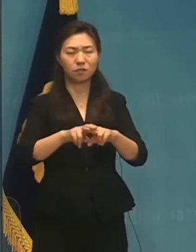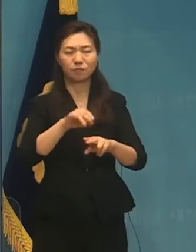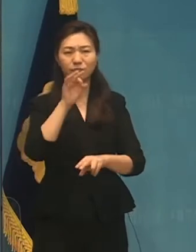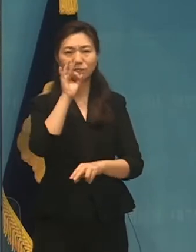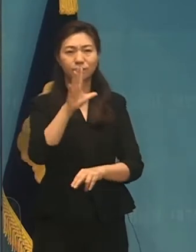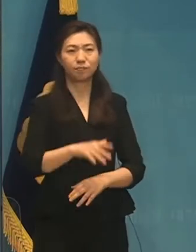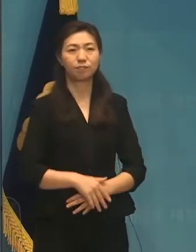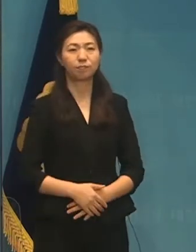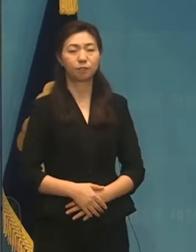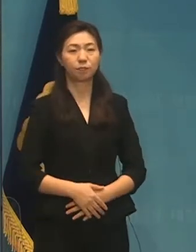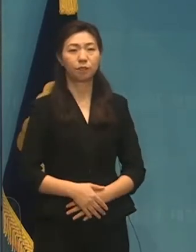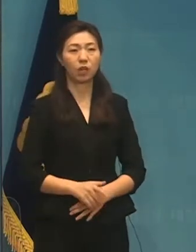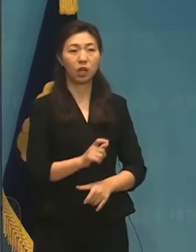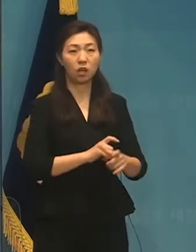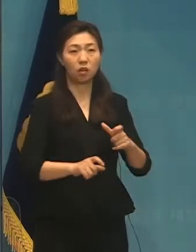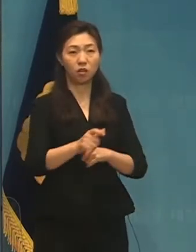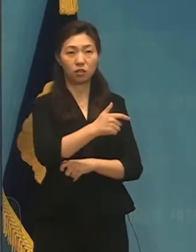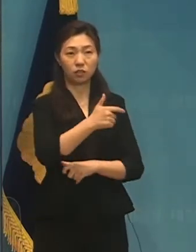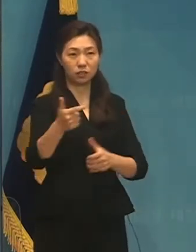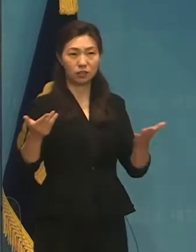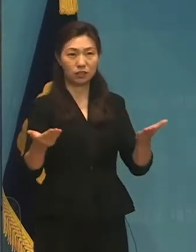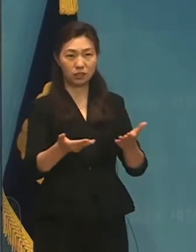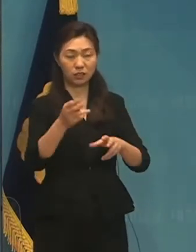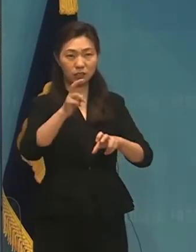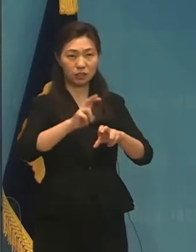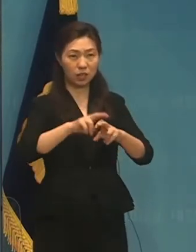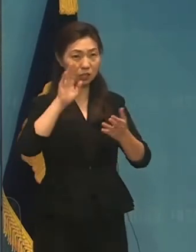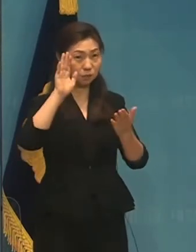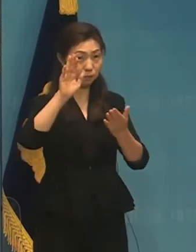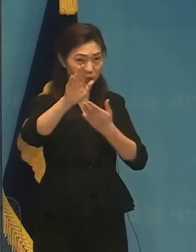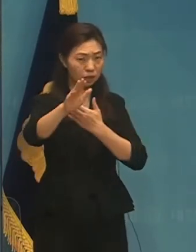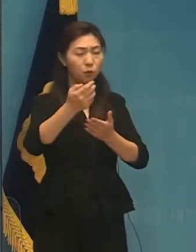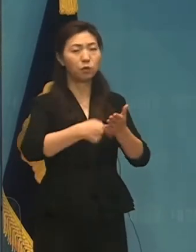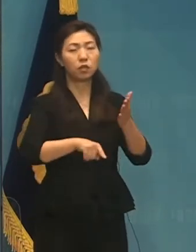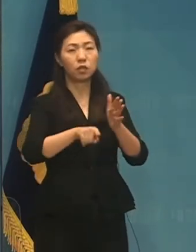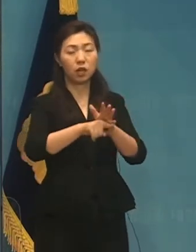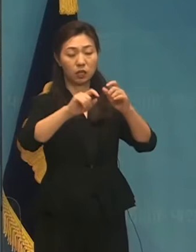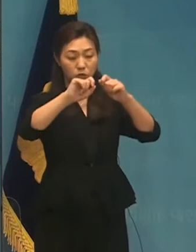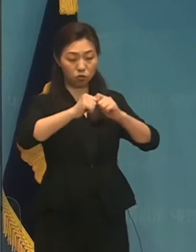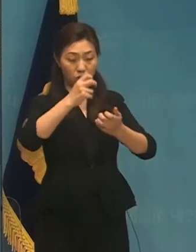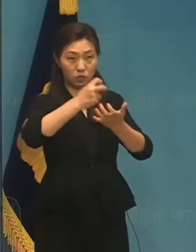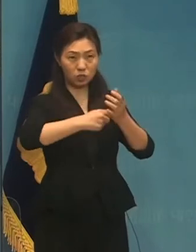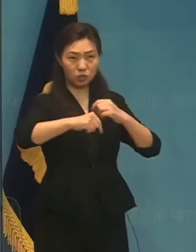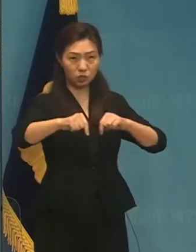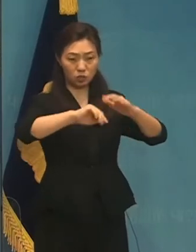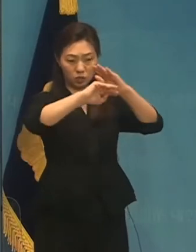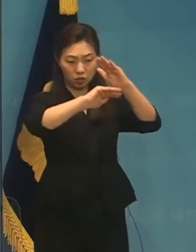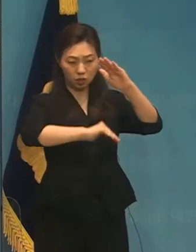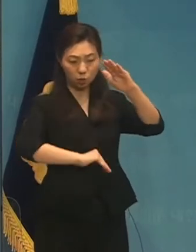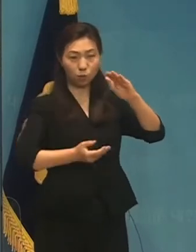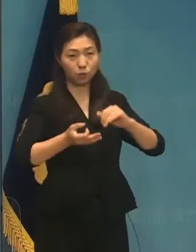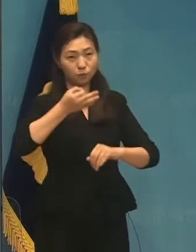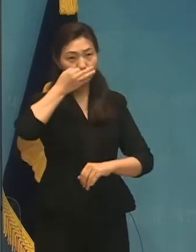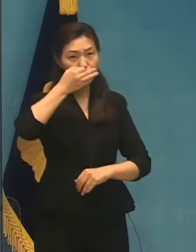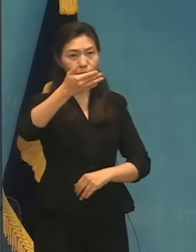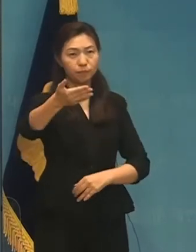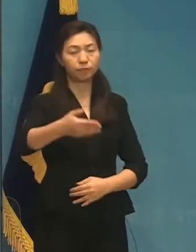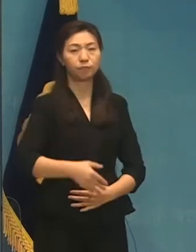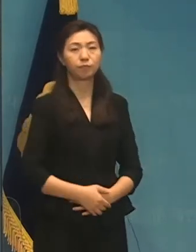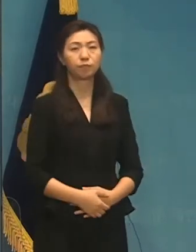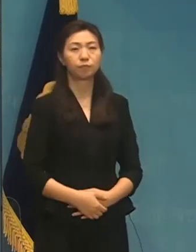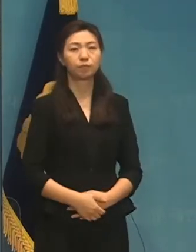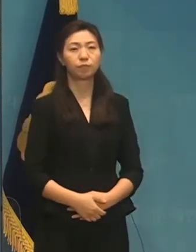제가 제시하는 더 큰 내일 일자리 정책의 구체적인 정책안은 다음과 같습니다.